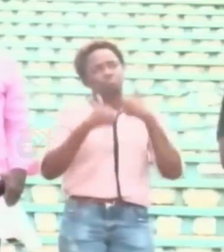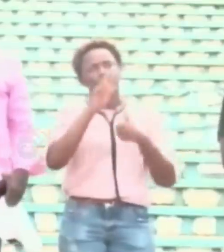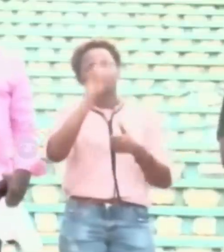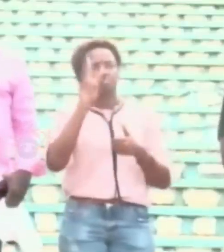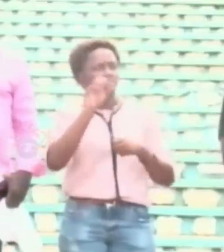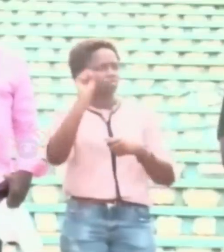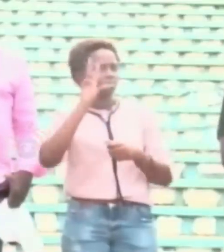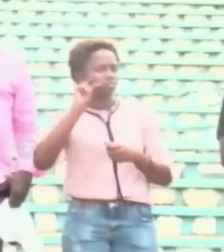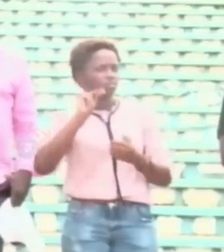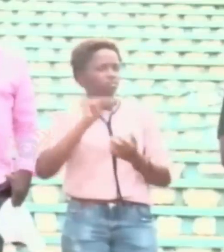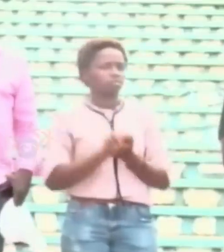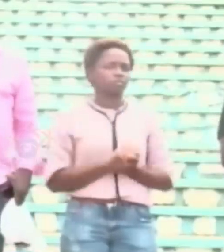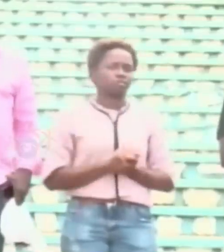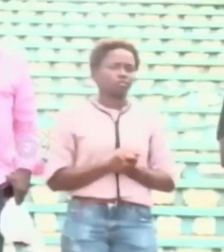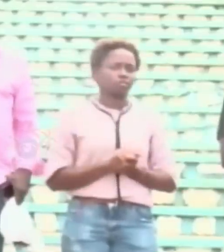samedi prochain, pour